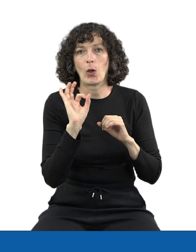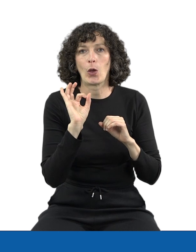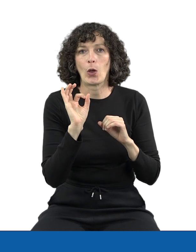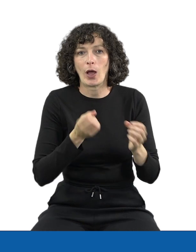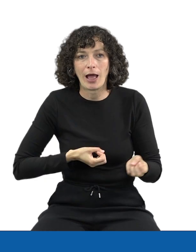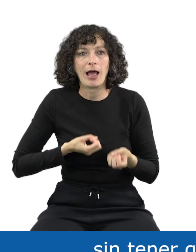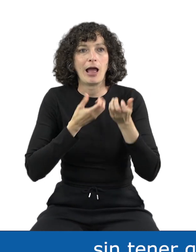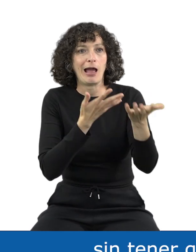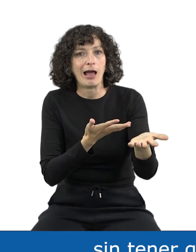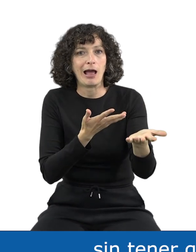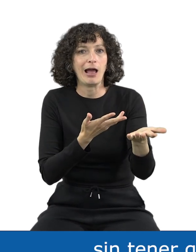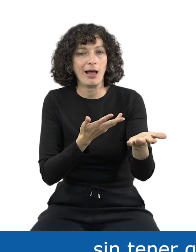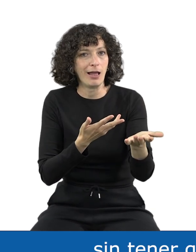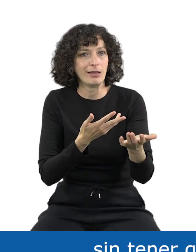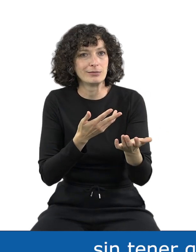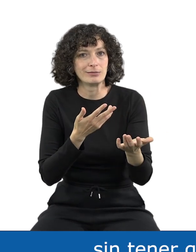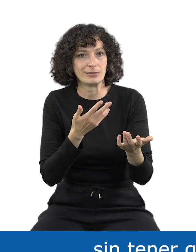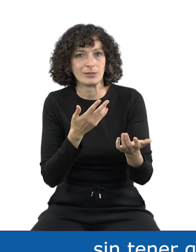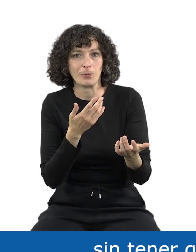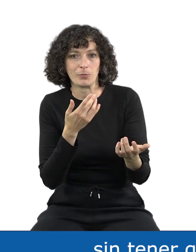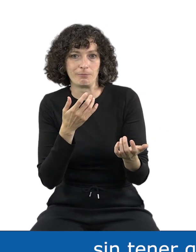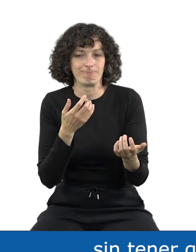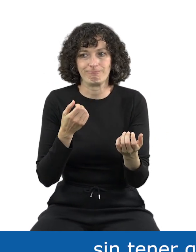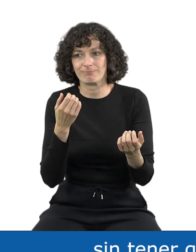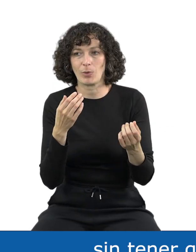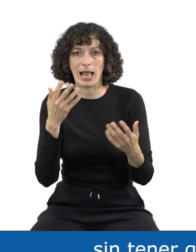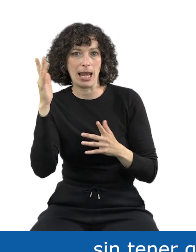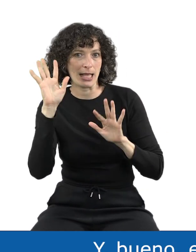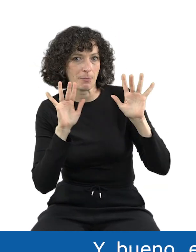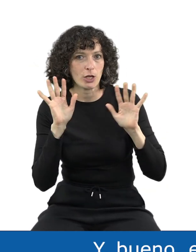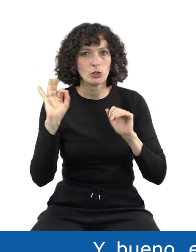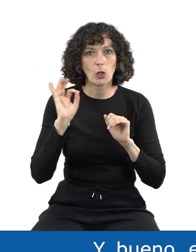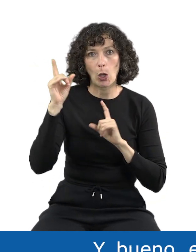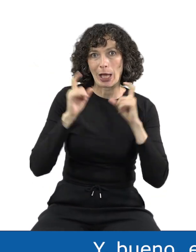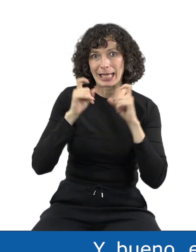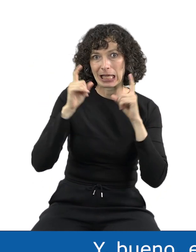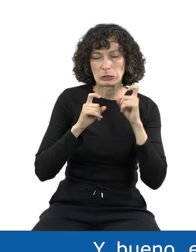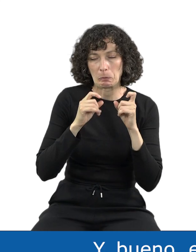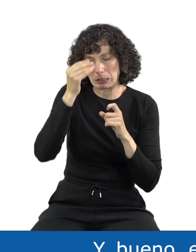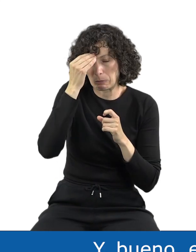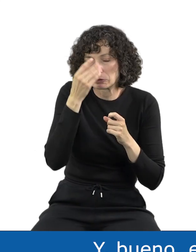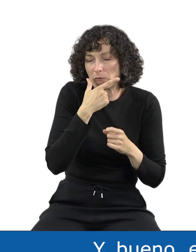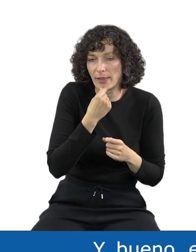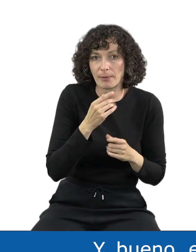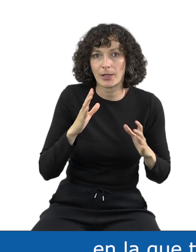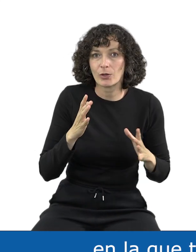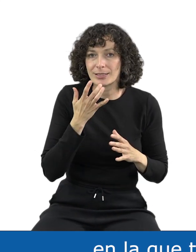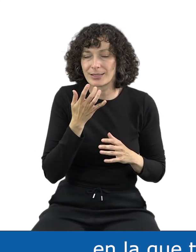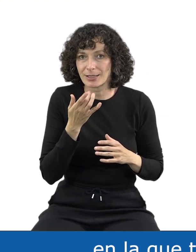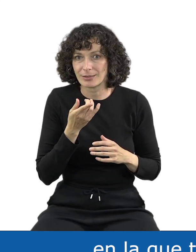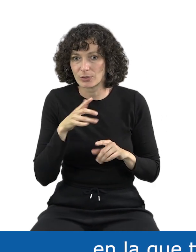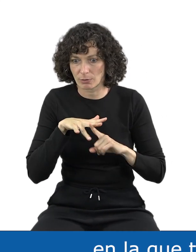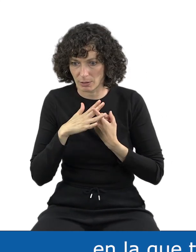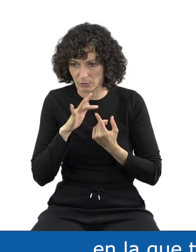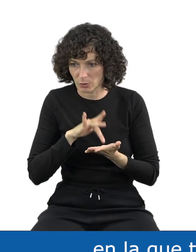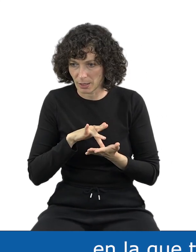el poder expresarte sin tener que utilizar pues las manos, los gestos y bueno, el hecho de exponerte a una situación en la que tienes que